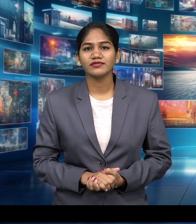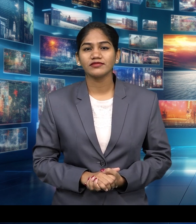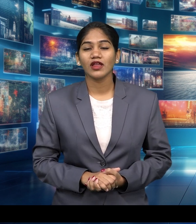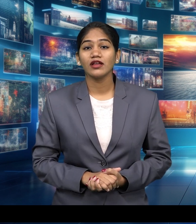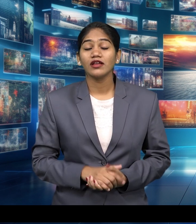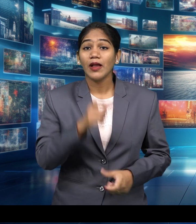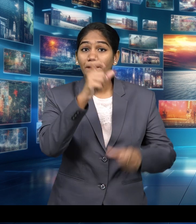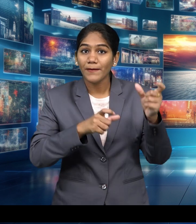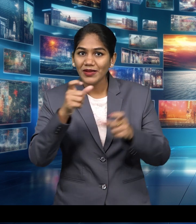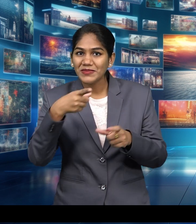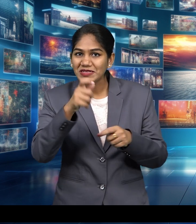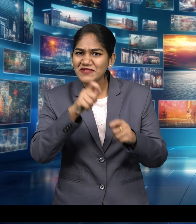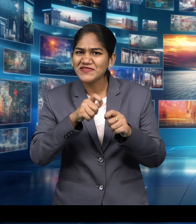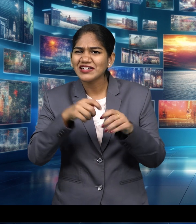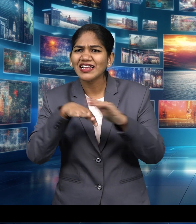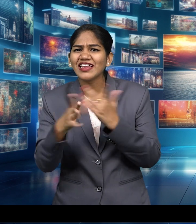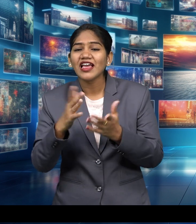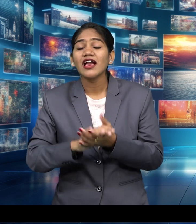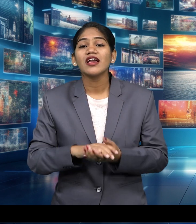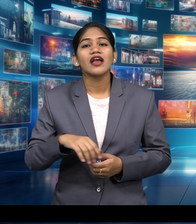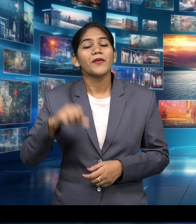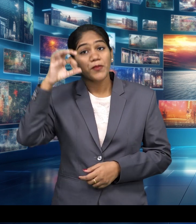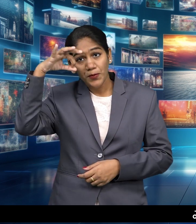టీవీ, మీడియా,